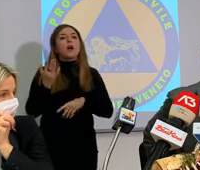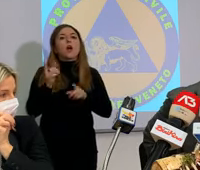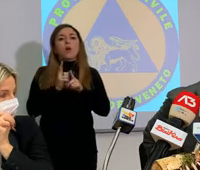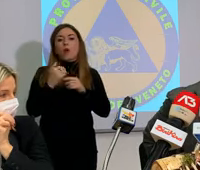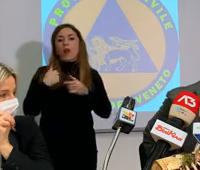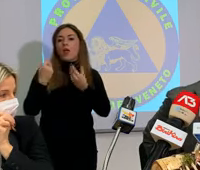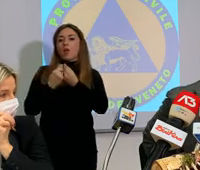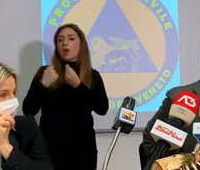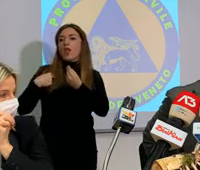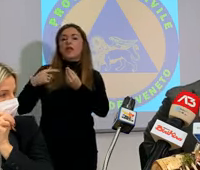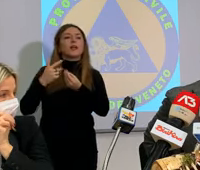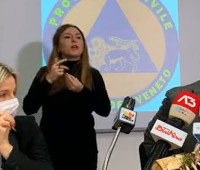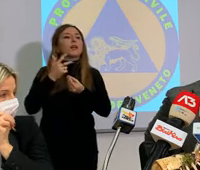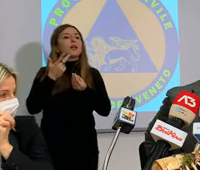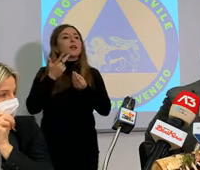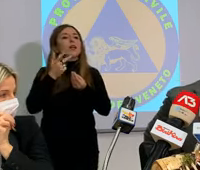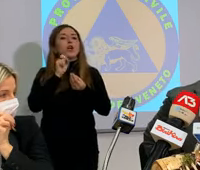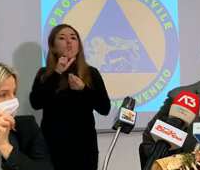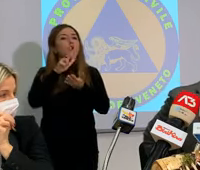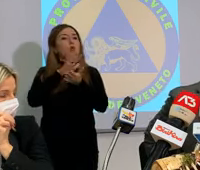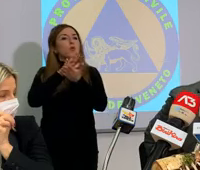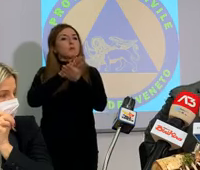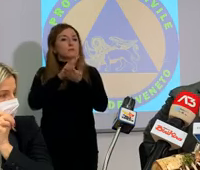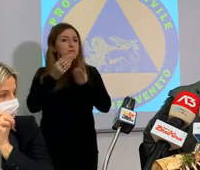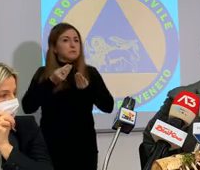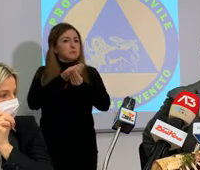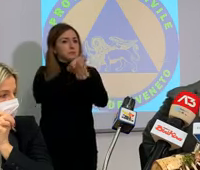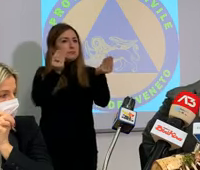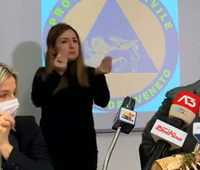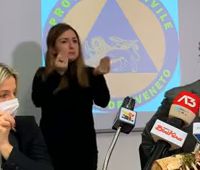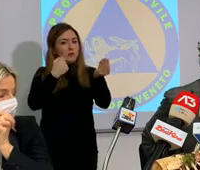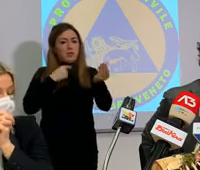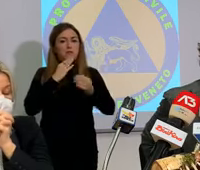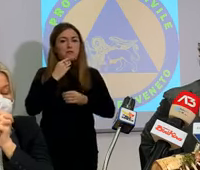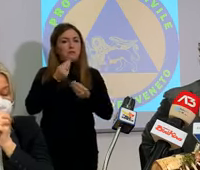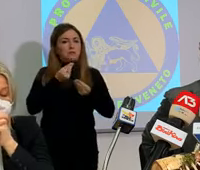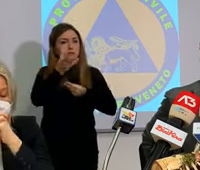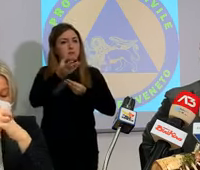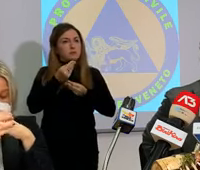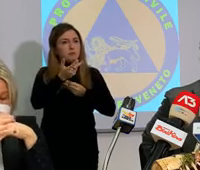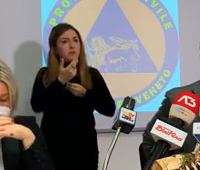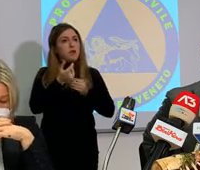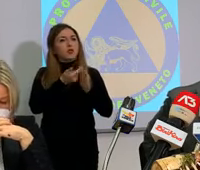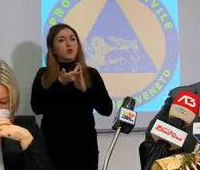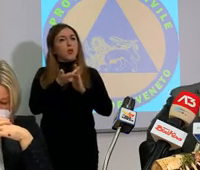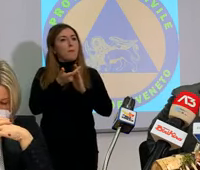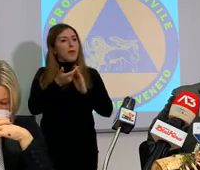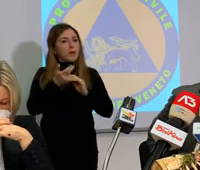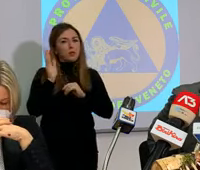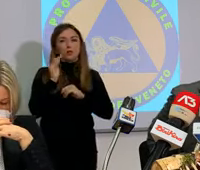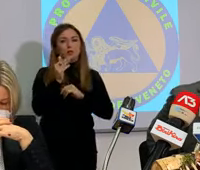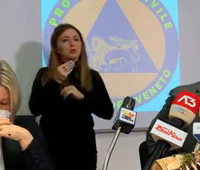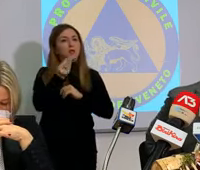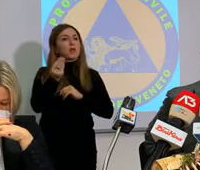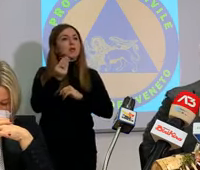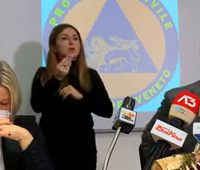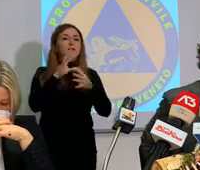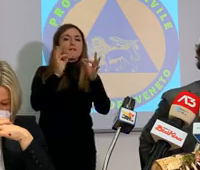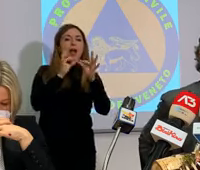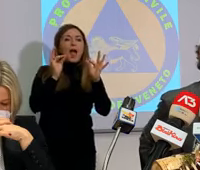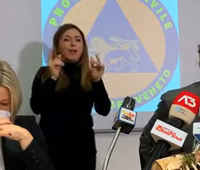colleghi cioè diventa monocratico diventa un interazionale avete tra i dati del bollettino 2 un commentino è finita lì